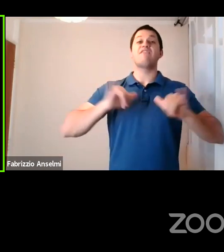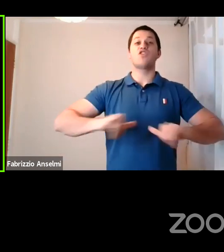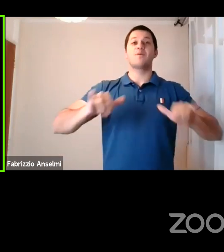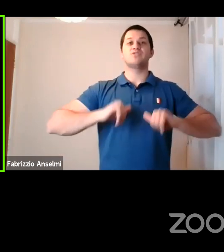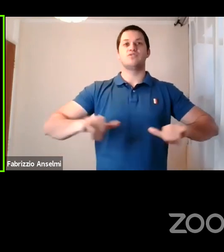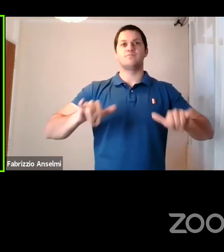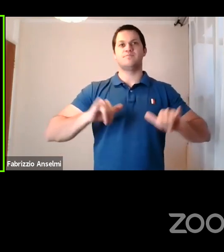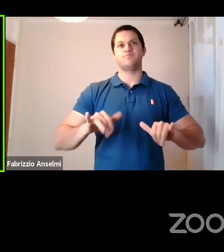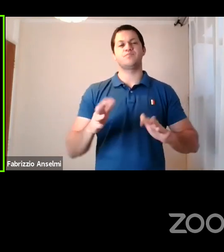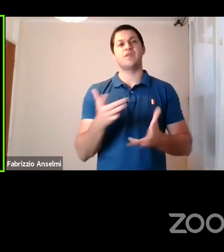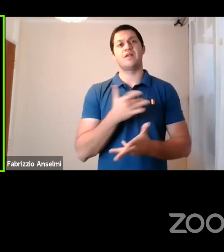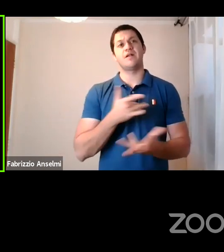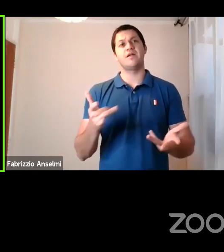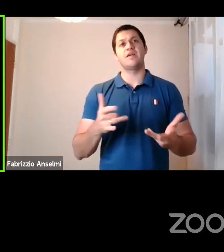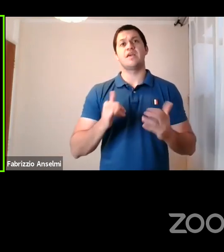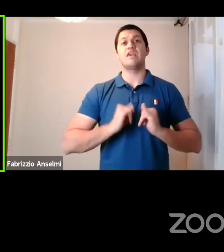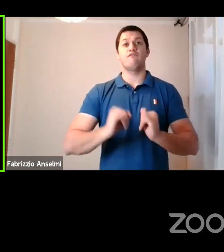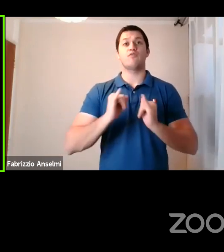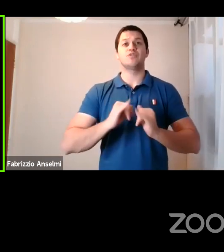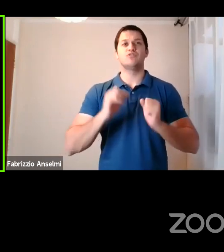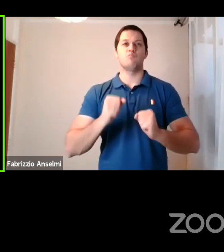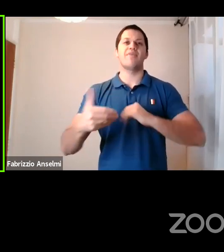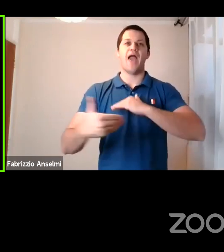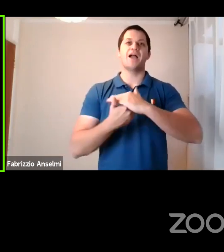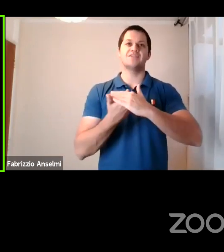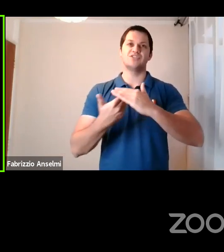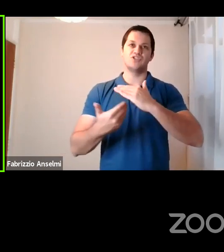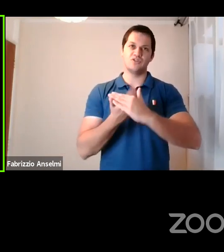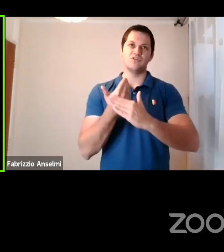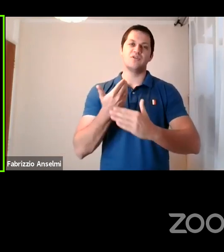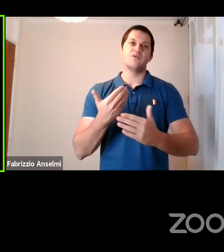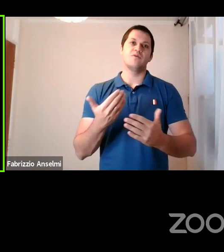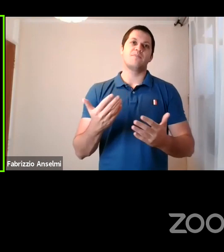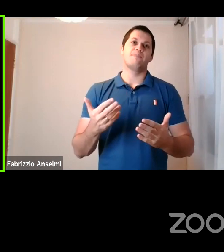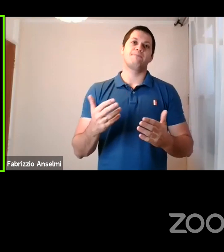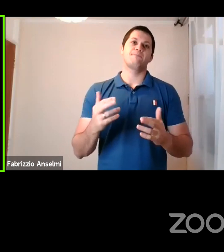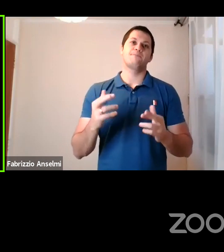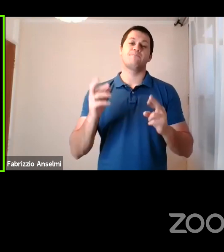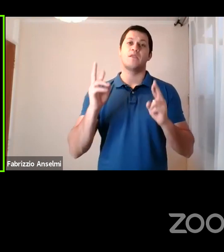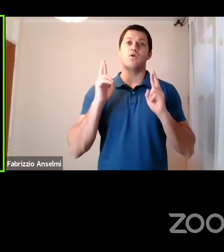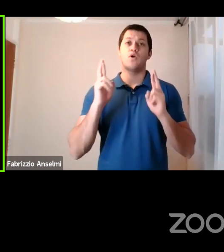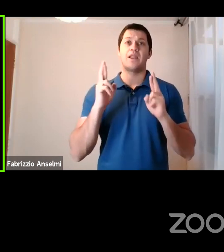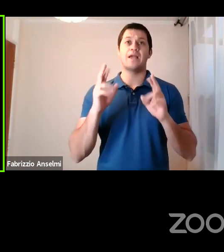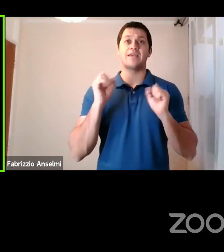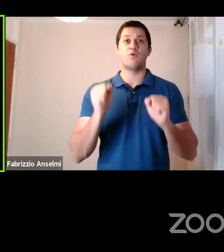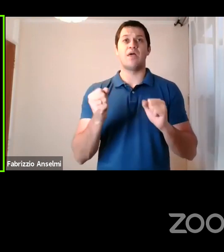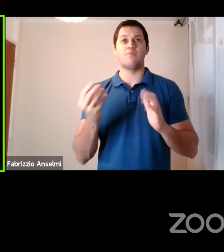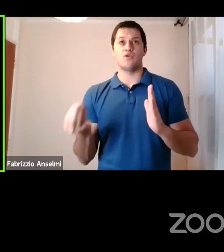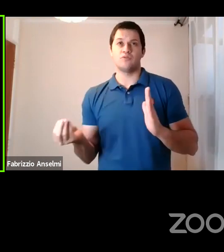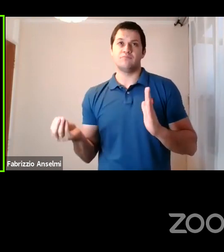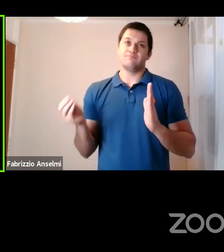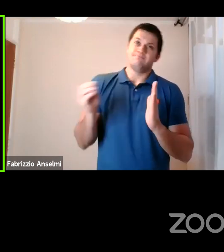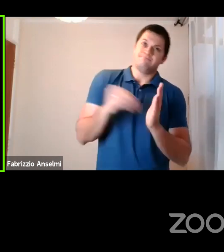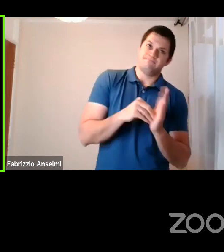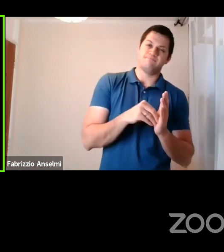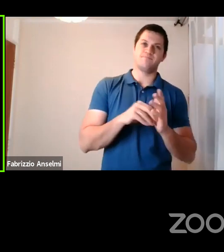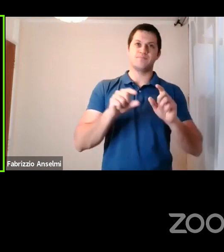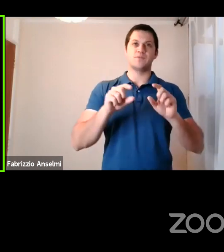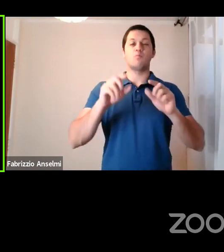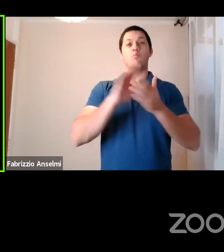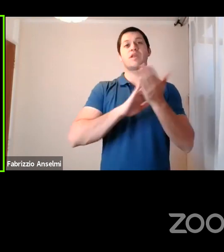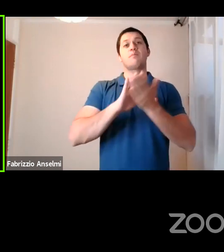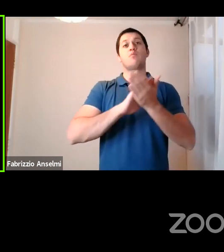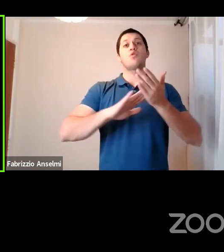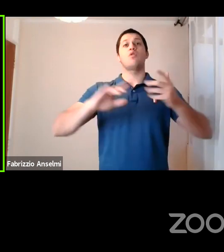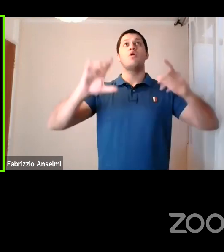con el fin de que esta sea accesible. Estamos tratando de agregarle una descripción de la imagen